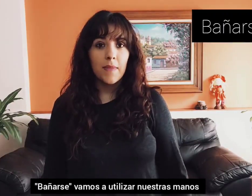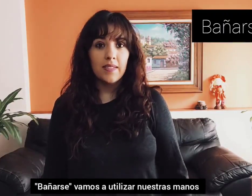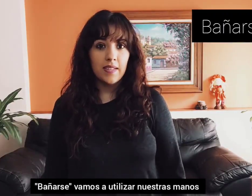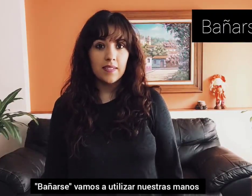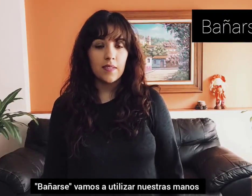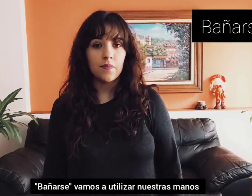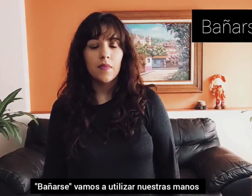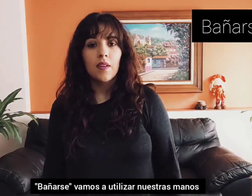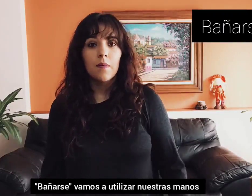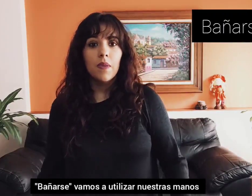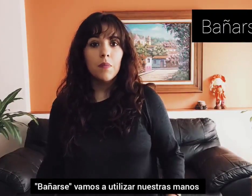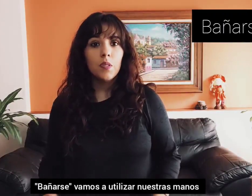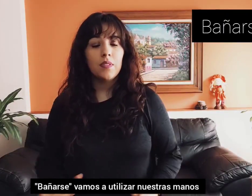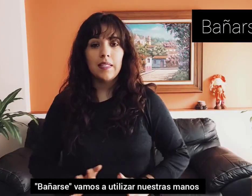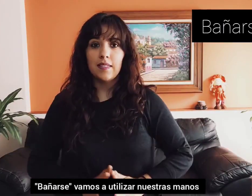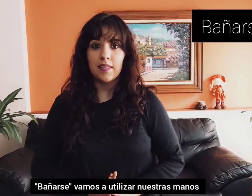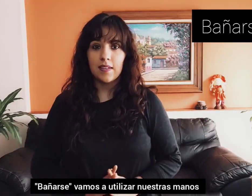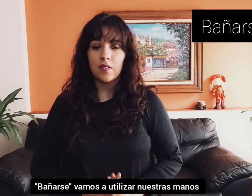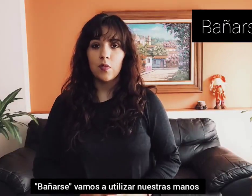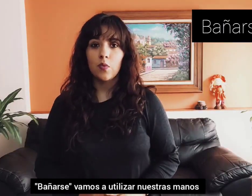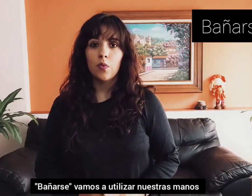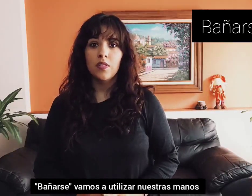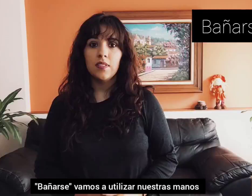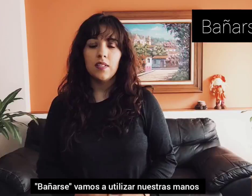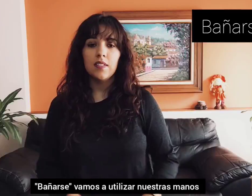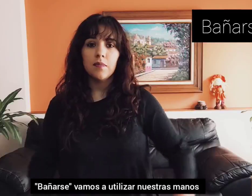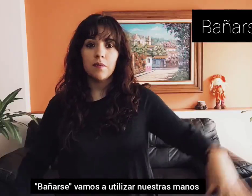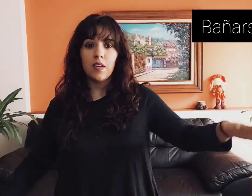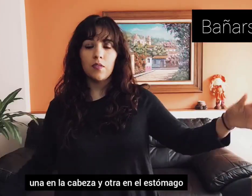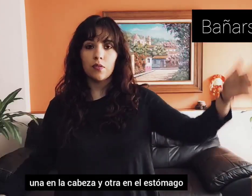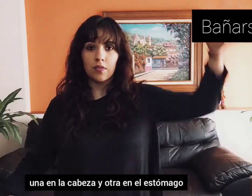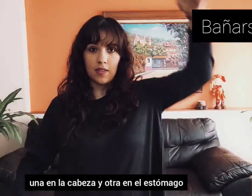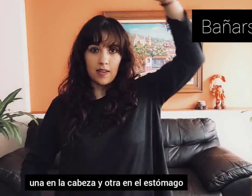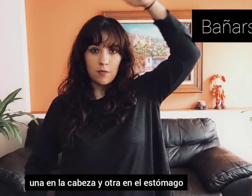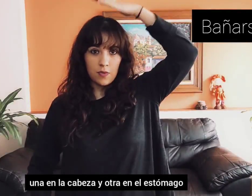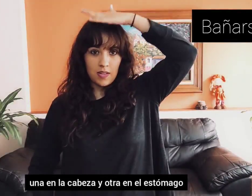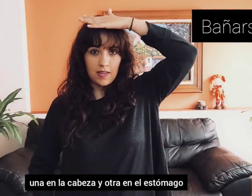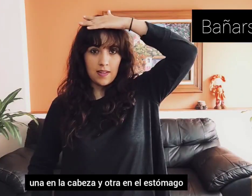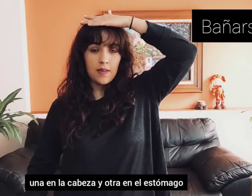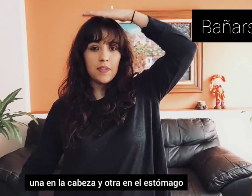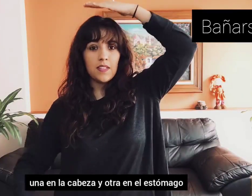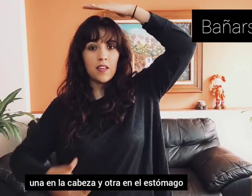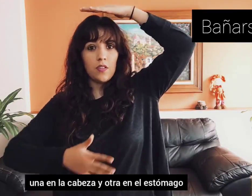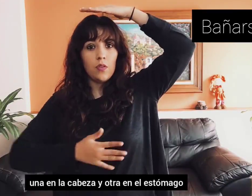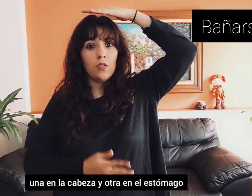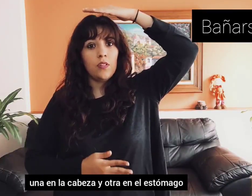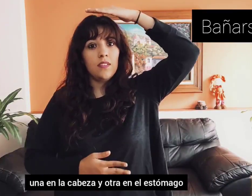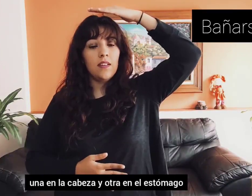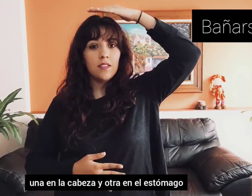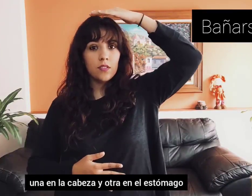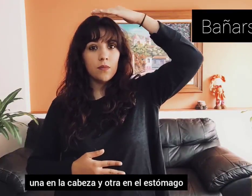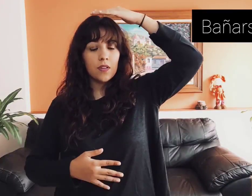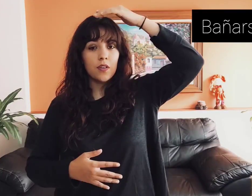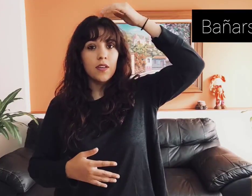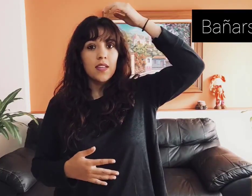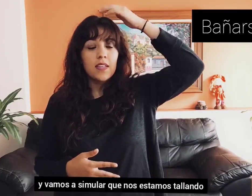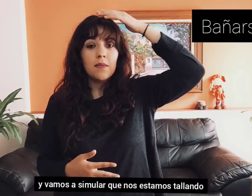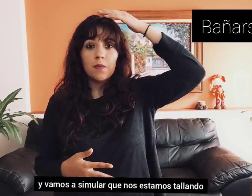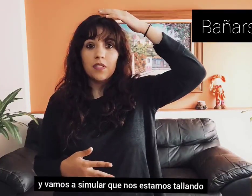Bañarse. Vamos a utilizar nuestras manos, una en la cabeza y otra en el estómago y vamos a